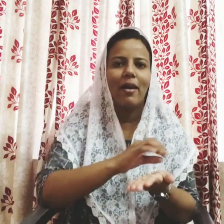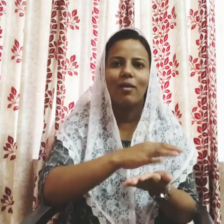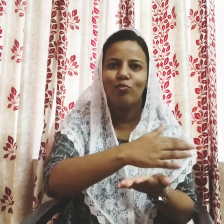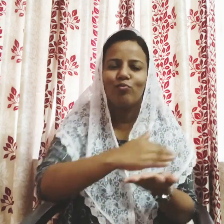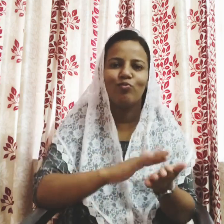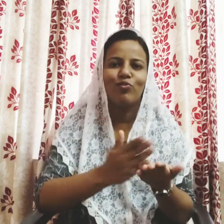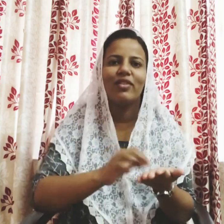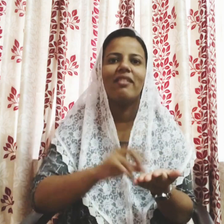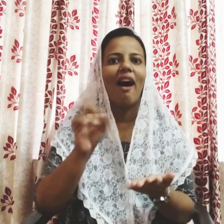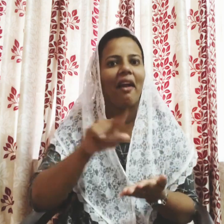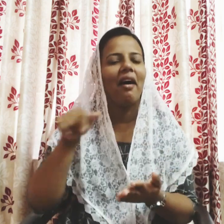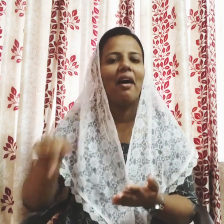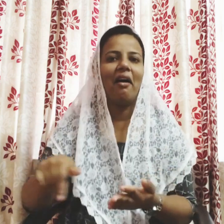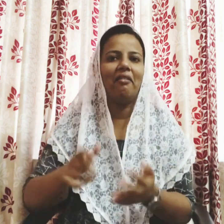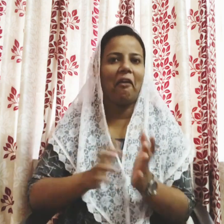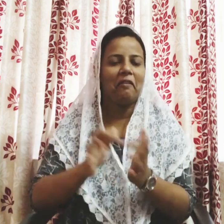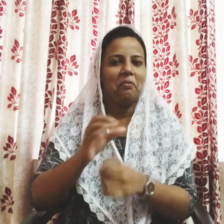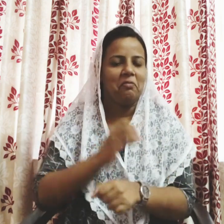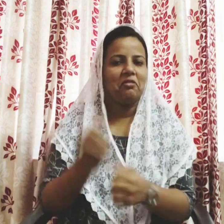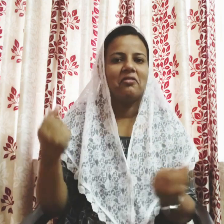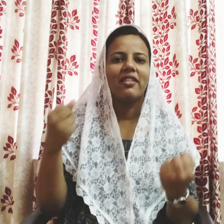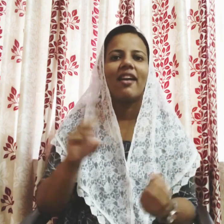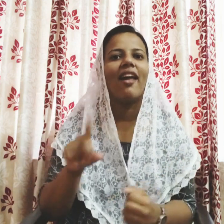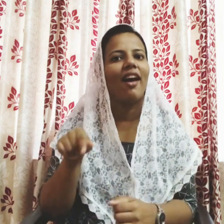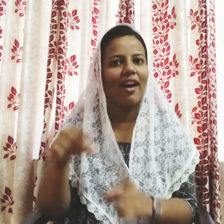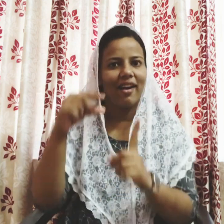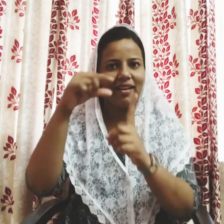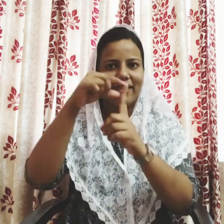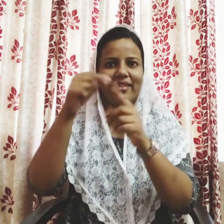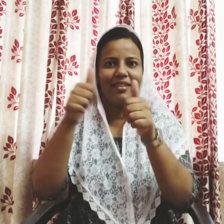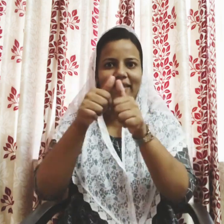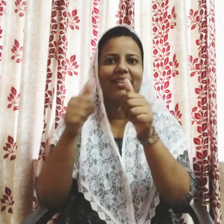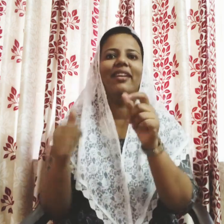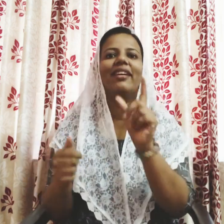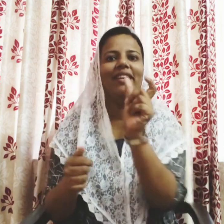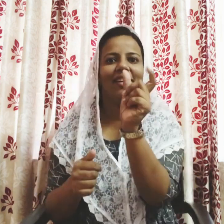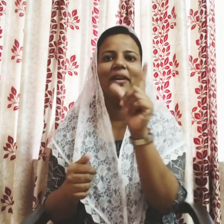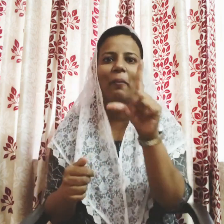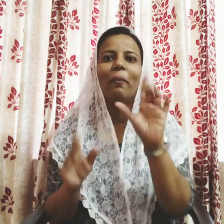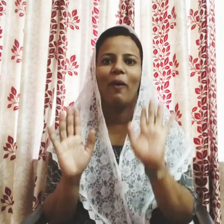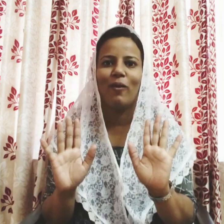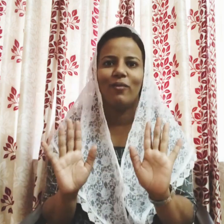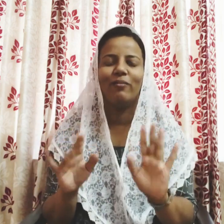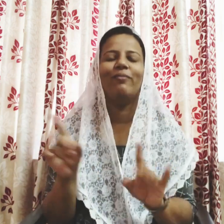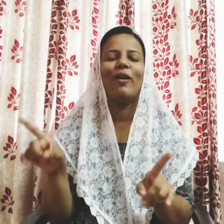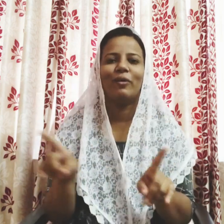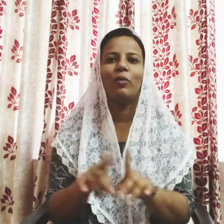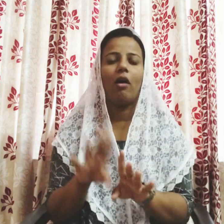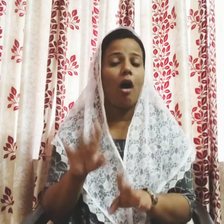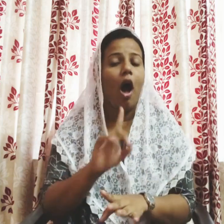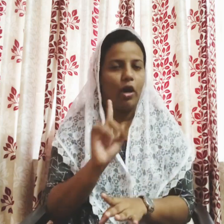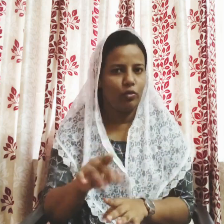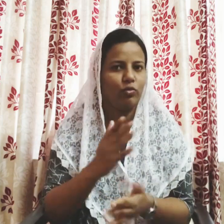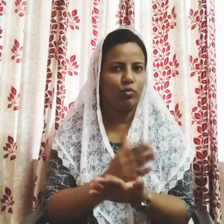പൗലൂസിനെയാണ് കാണുന്നത്. അതുകൊണ്ട് പ്രിയപ്പെട്ടവരെ, നമ്മൾ ആരെ കണ്ടാലും കർത്താവിൻ്റെ കണ്ണോടുകൂടെ വേണം കാണാൻ. ഒരിക്കലും ആരെയും ചെറിയവനെന്നോ